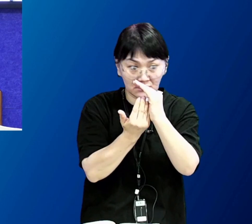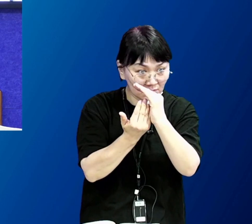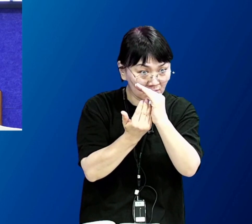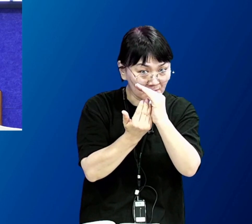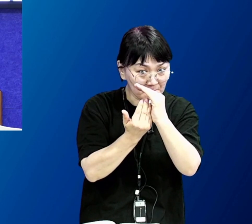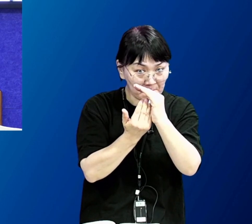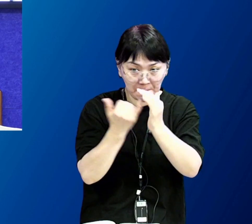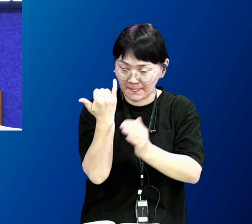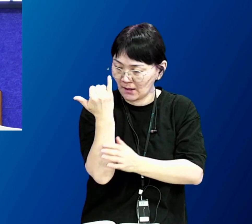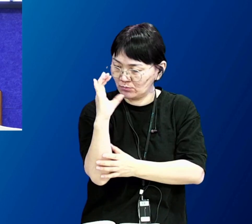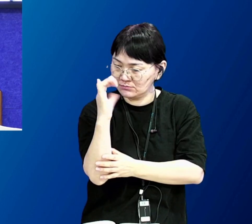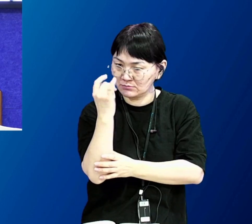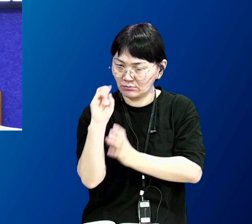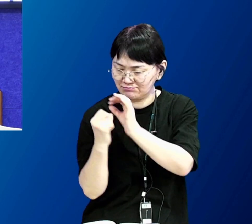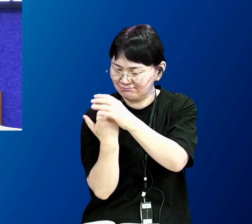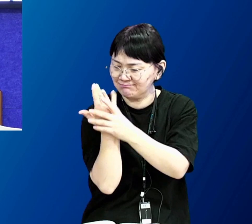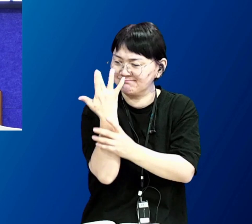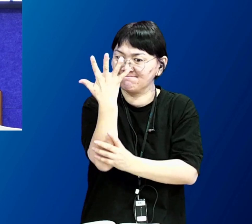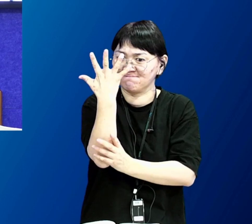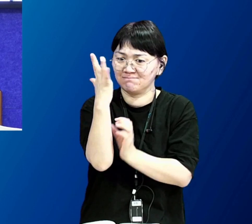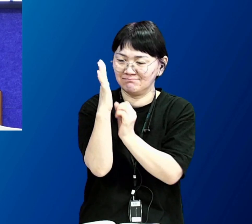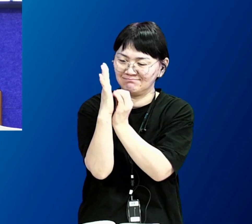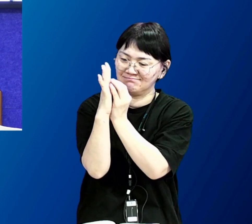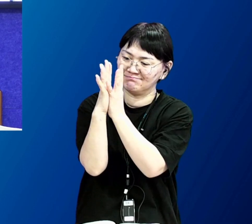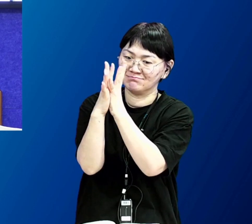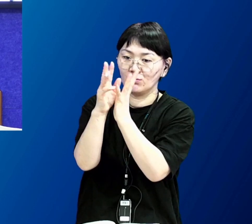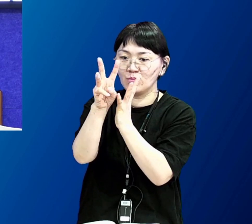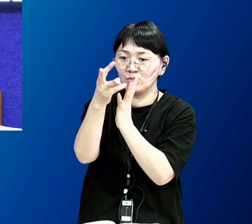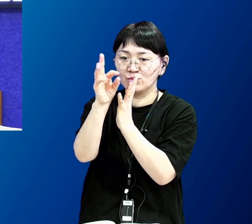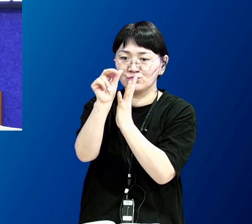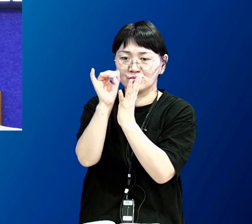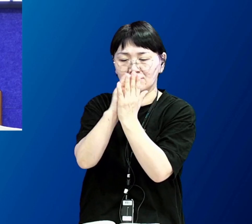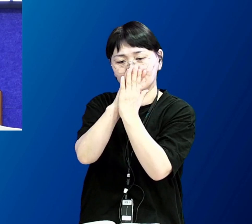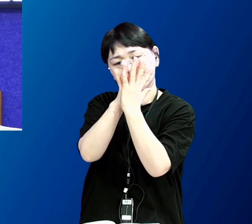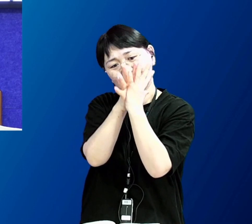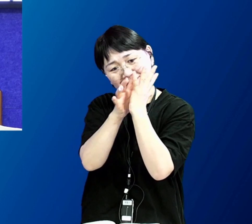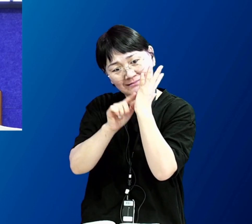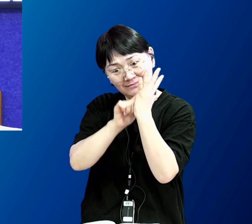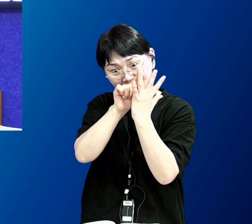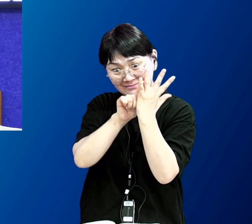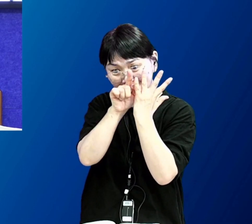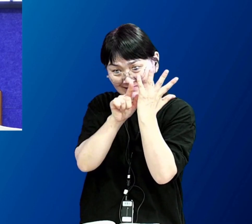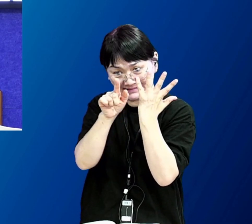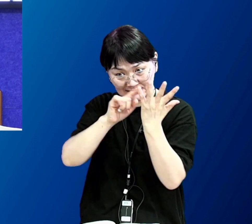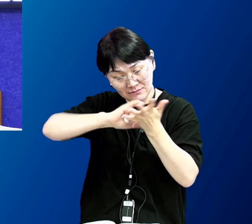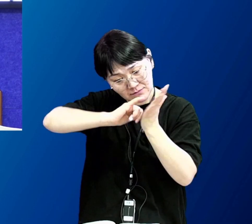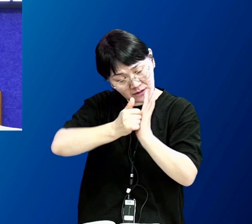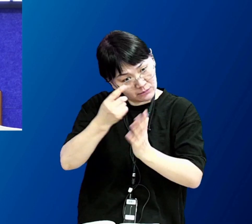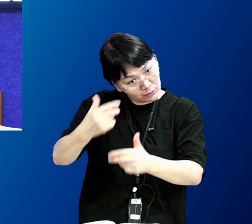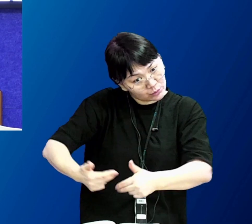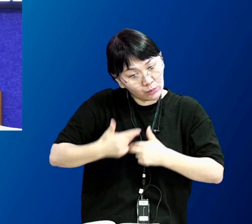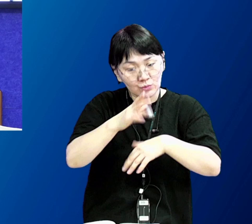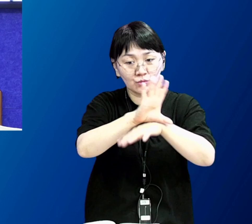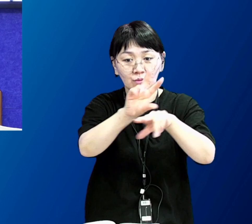Бидний усан үзмийн мөчр гэж хэлсэн. Энэ бүх зүйлс нь чуулганыг харуулж өгч